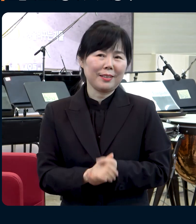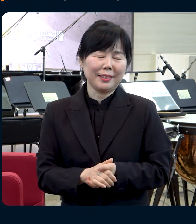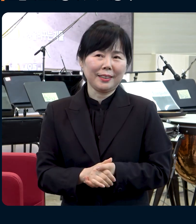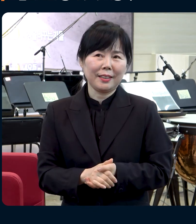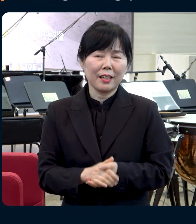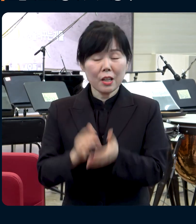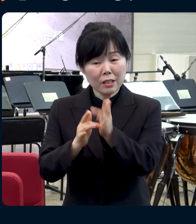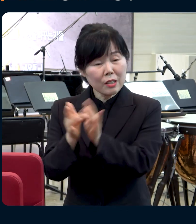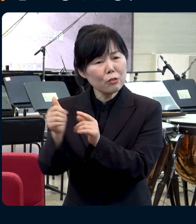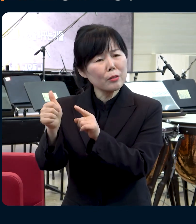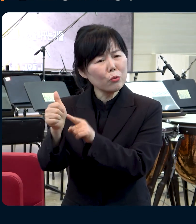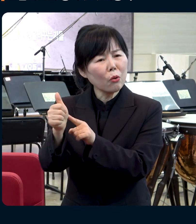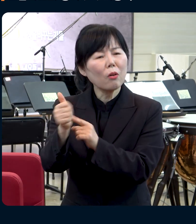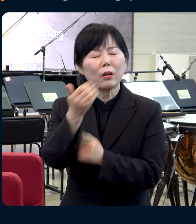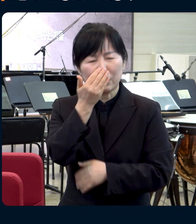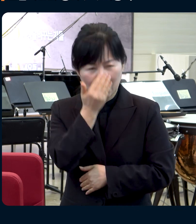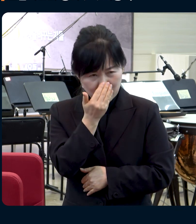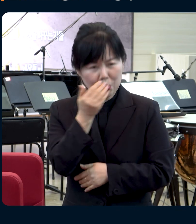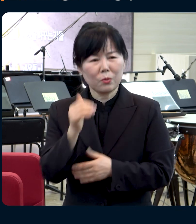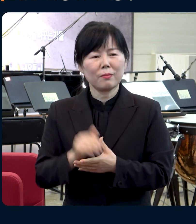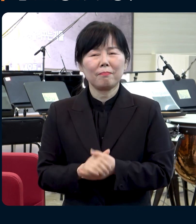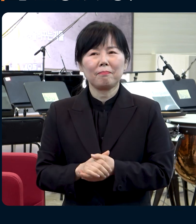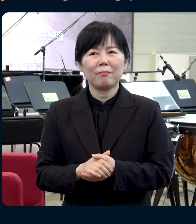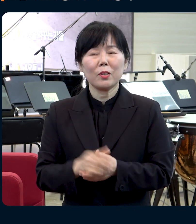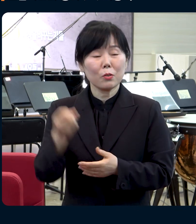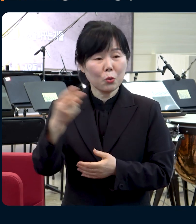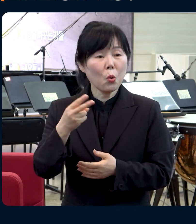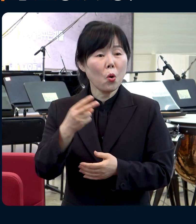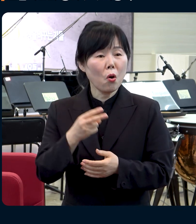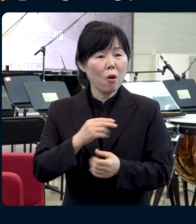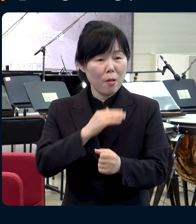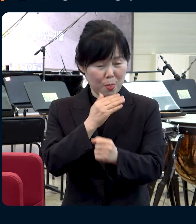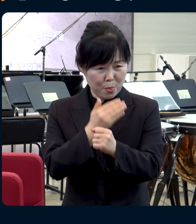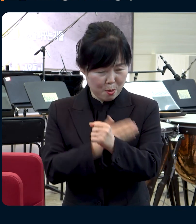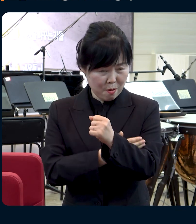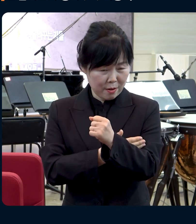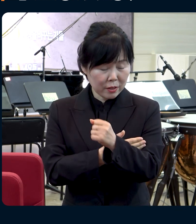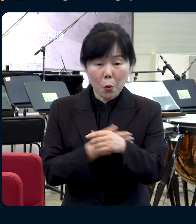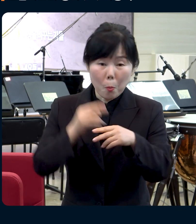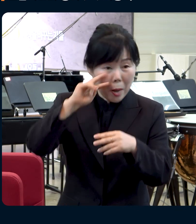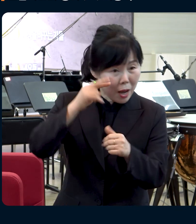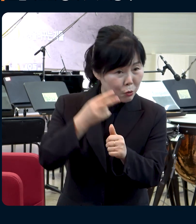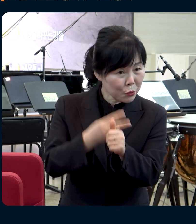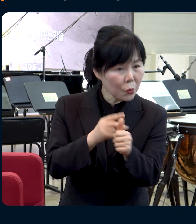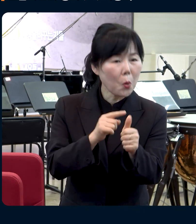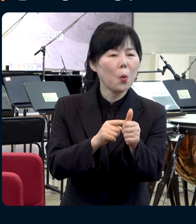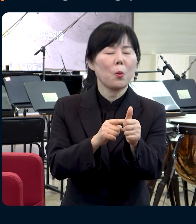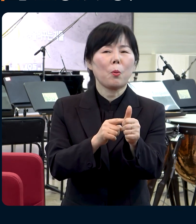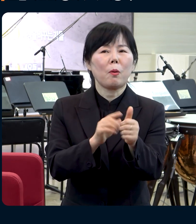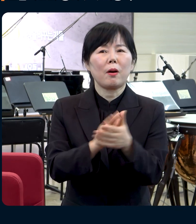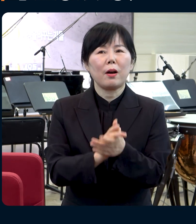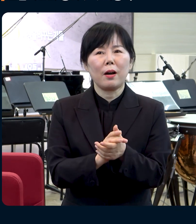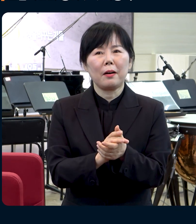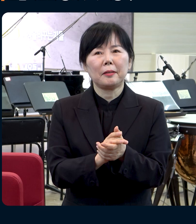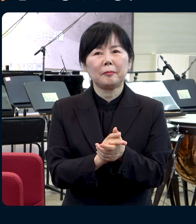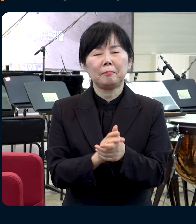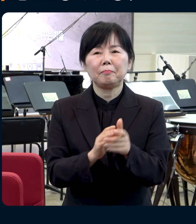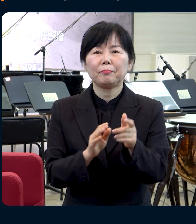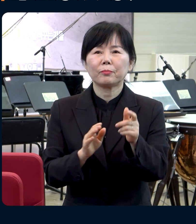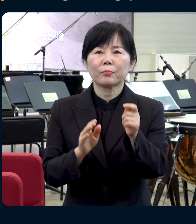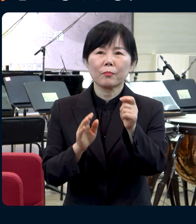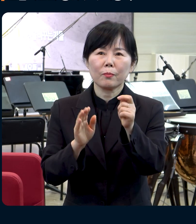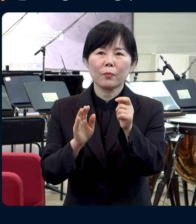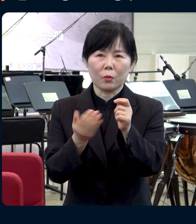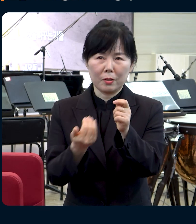예수님도 겸손한 분이셨지요. 또한 능력 있는 사역을 감당했던 사도 바울도 고린도전서 15장 10절에서 다음과